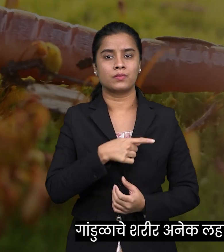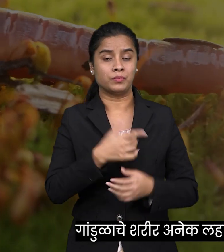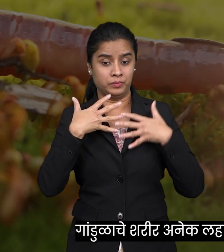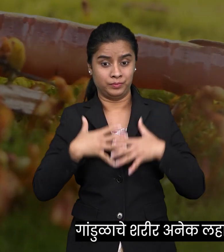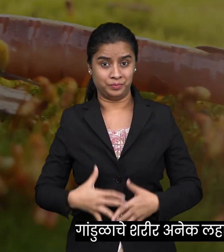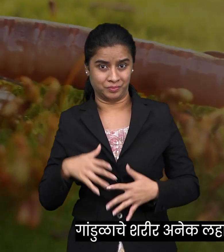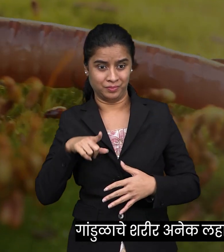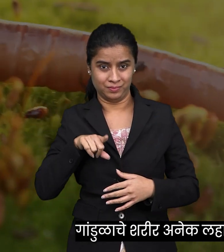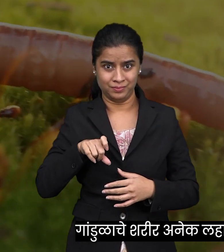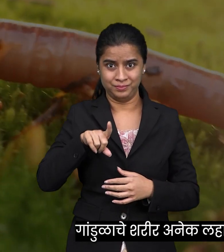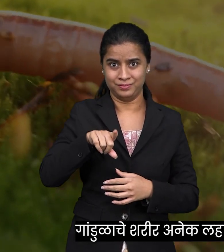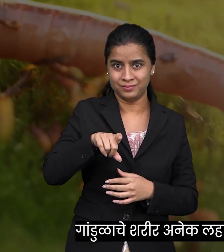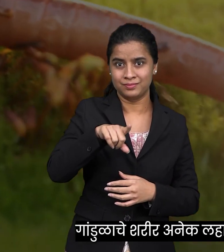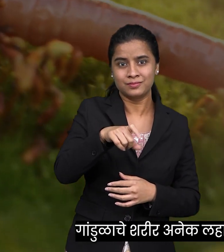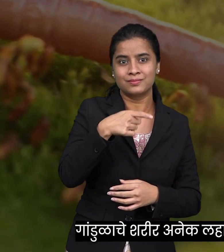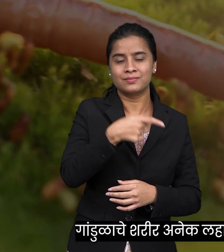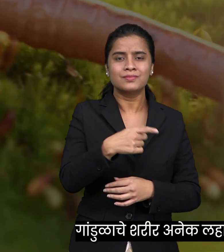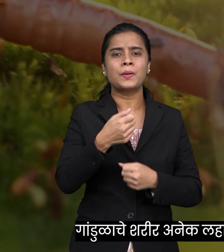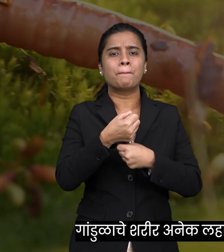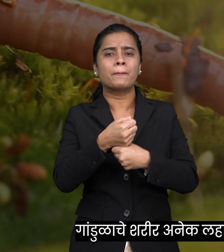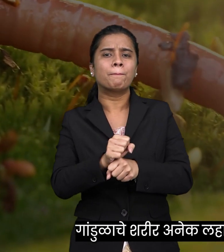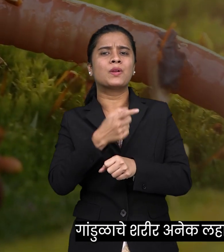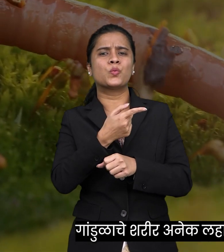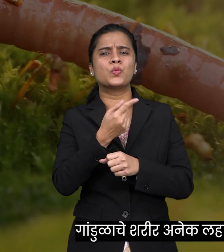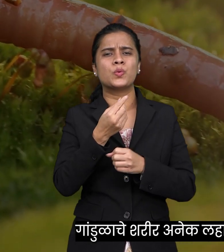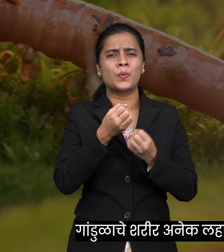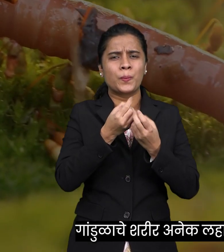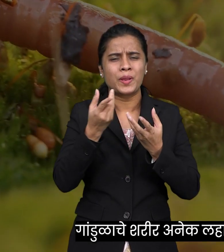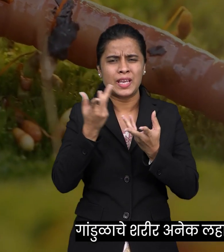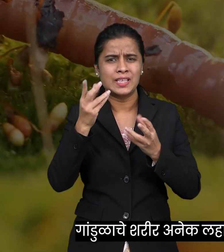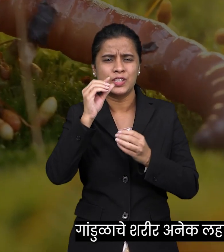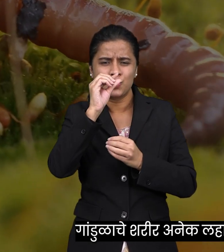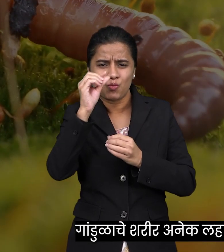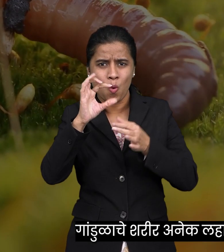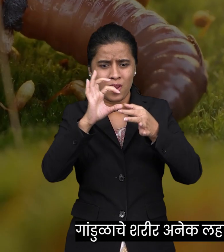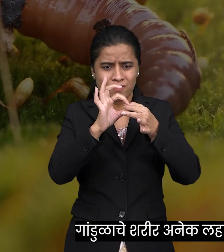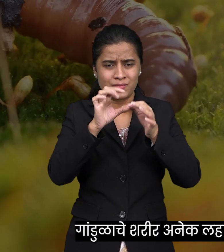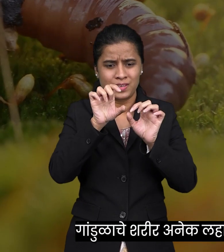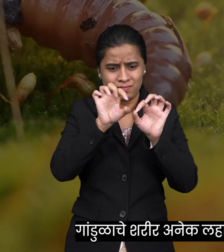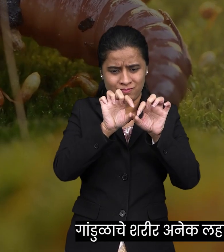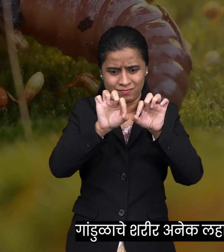गांडुळांचे शरीर अनेक लहान वर्तुळांनी किंवा तुकड्यांनी बनलेले असते.